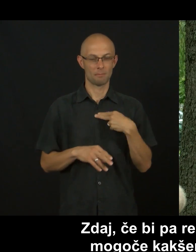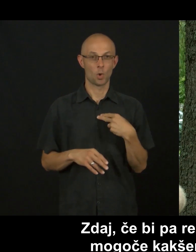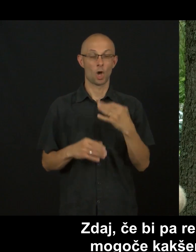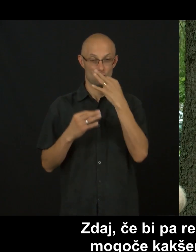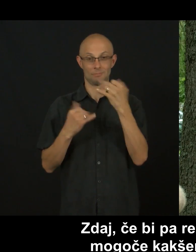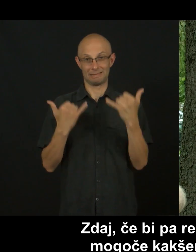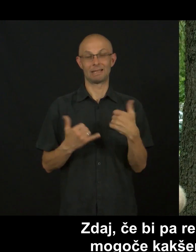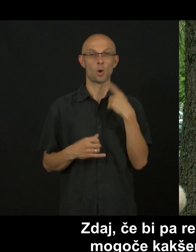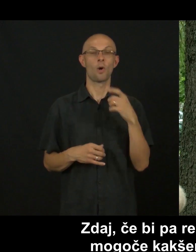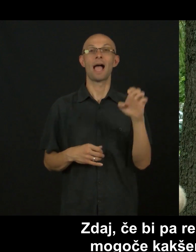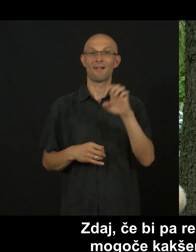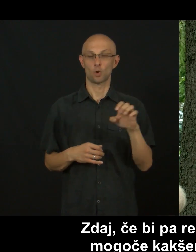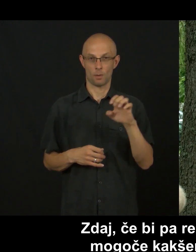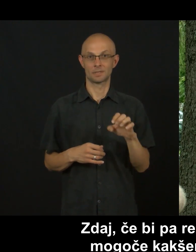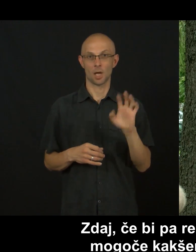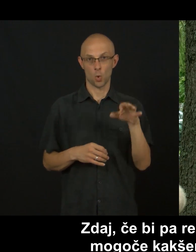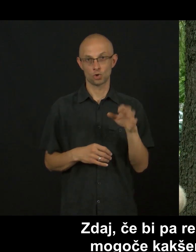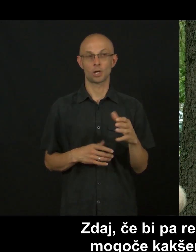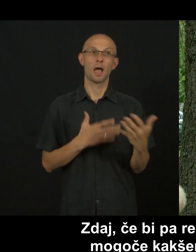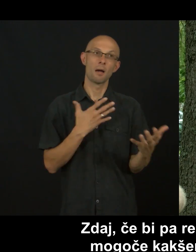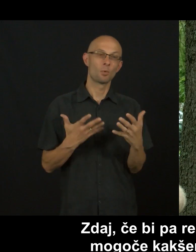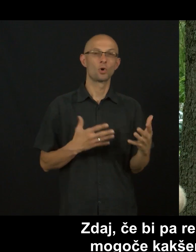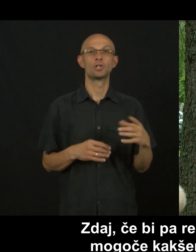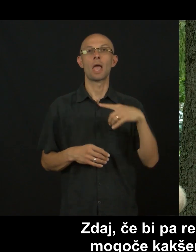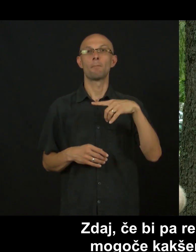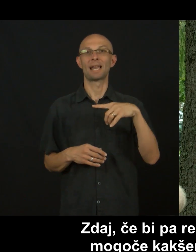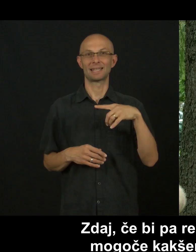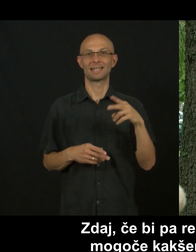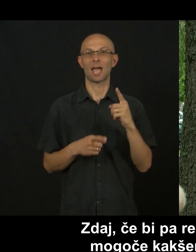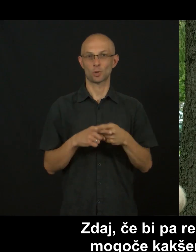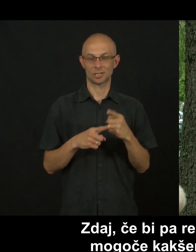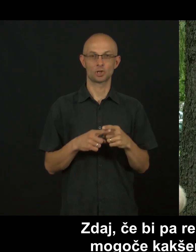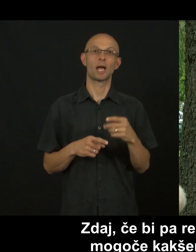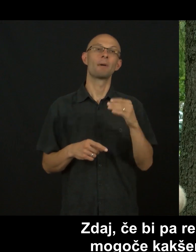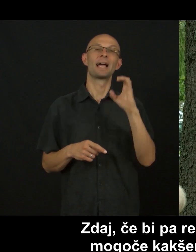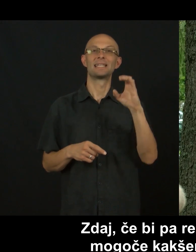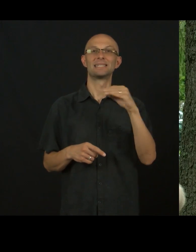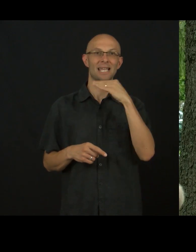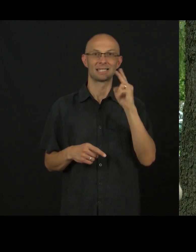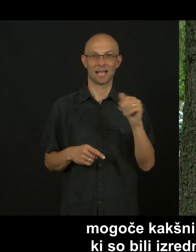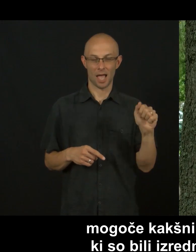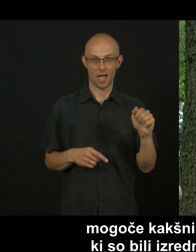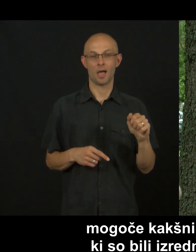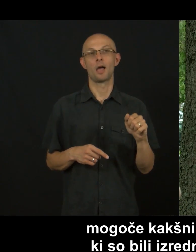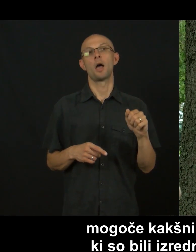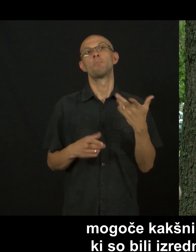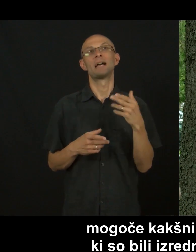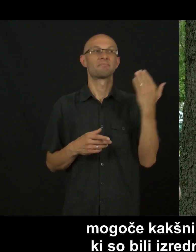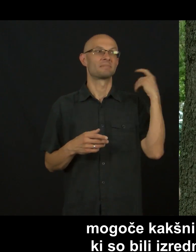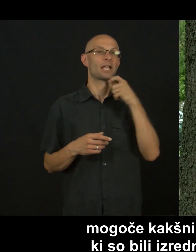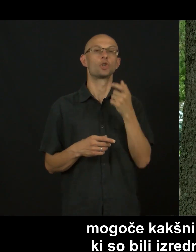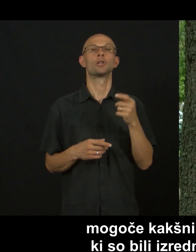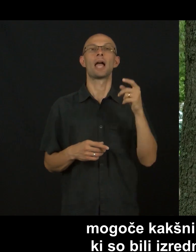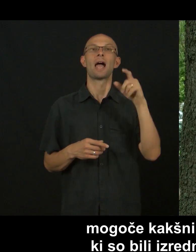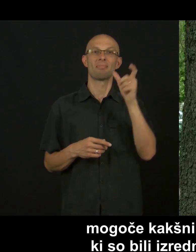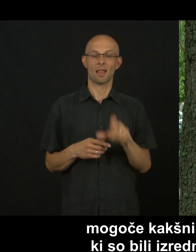Zdaj, če bi rekel za evropsko košarko, mogoče kakšen Panathinaikos, CSKA, mogoče kakšni starejši